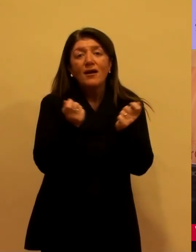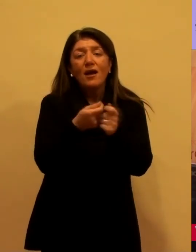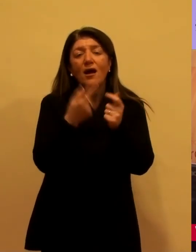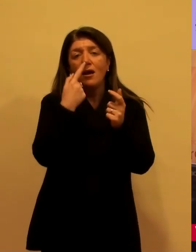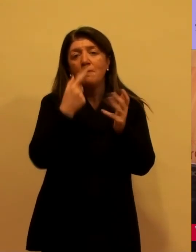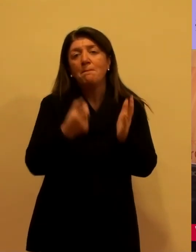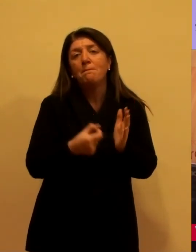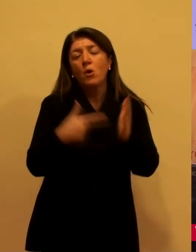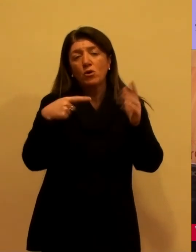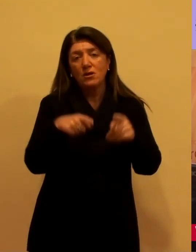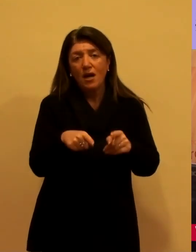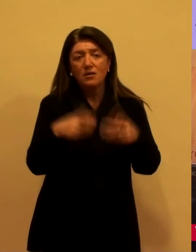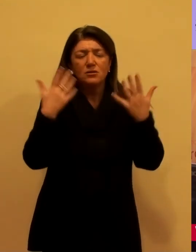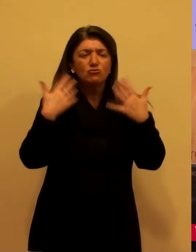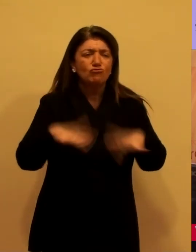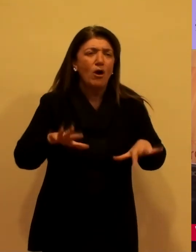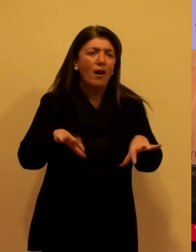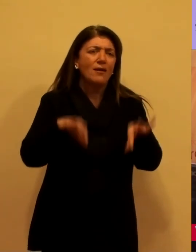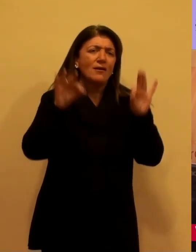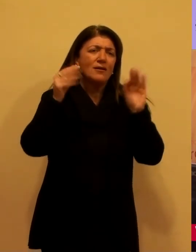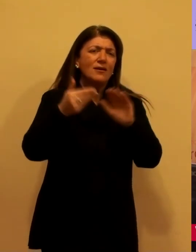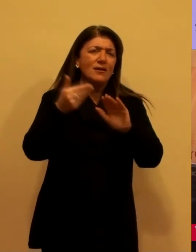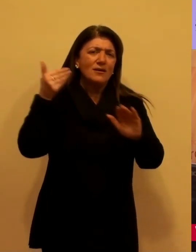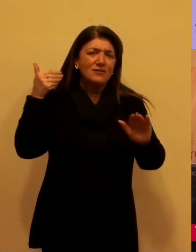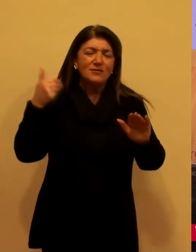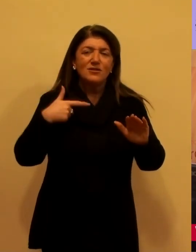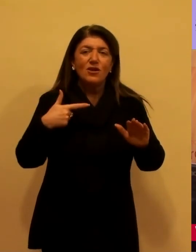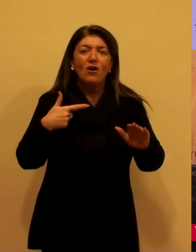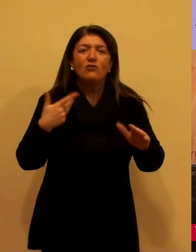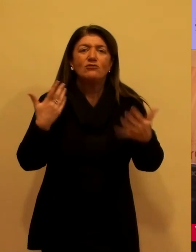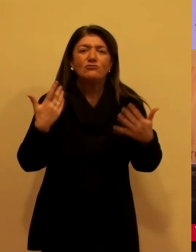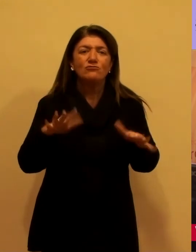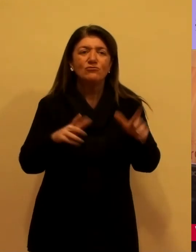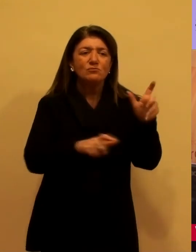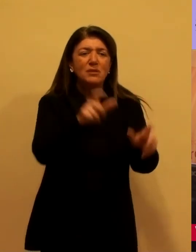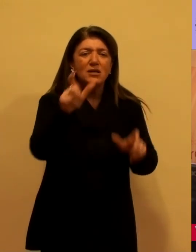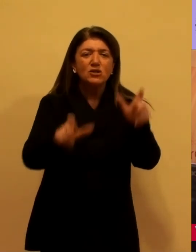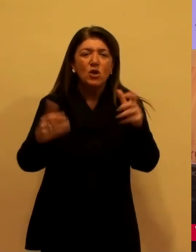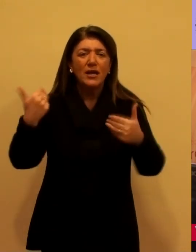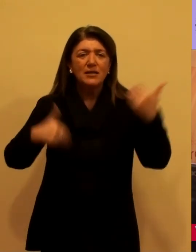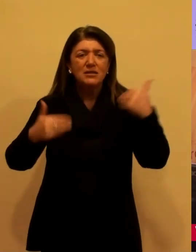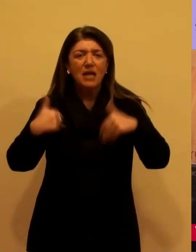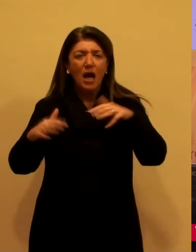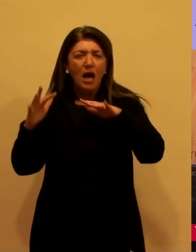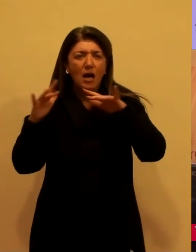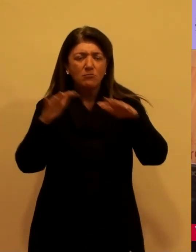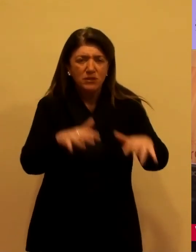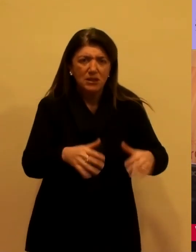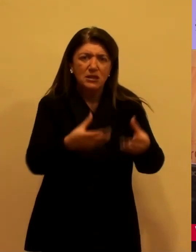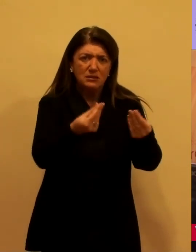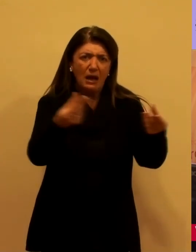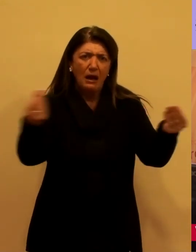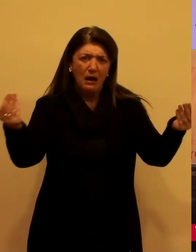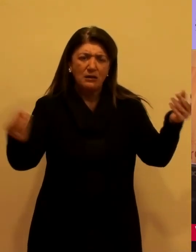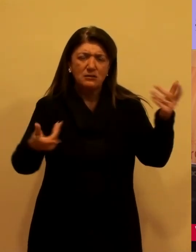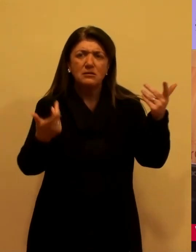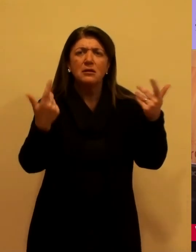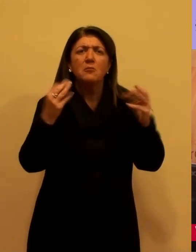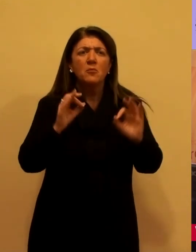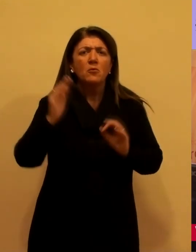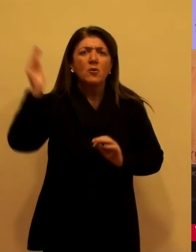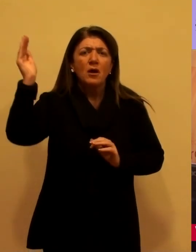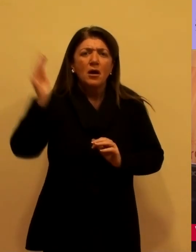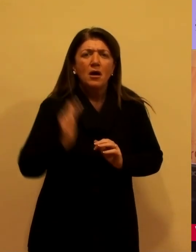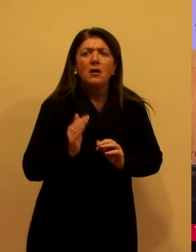dall'inizio avuto tantissimo pubblico di persone con disabilità che sono arrivate dai